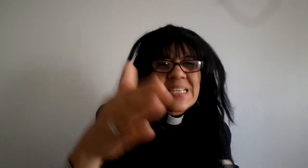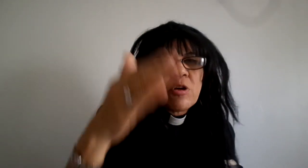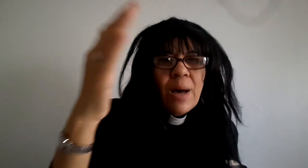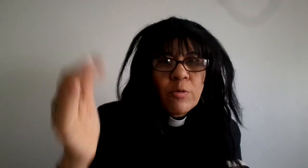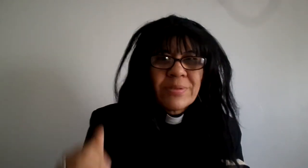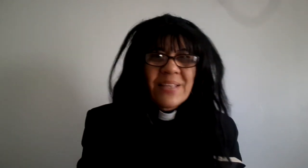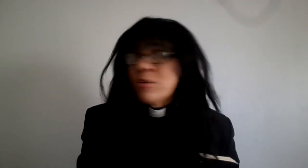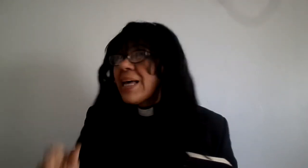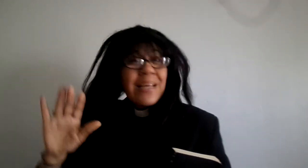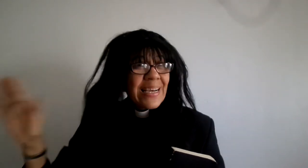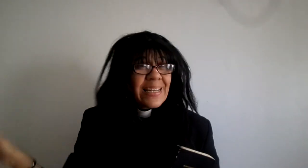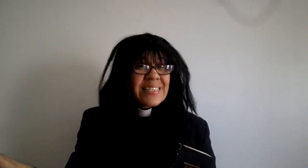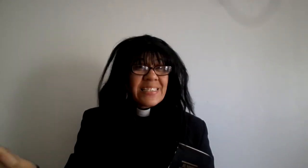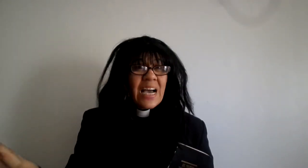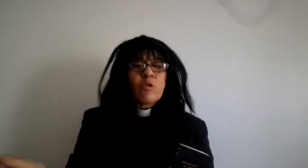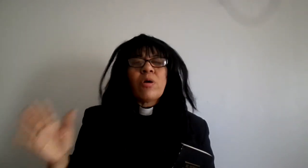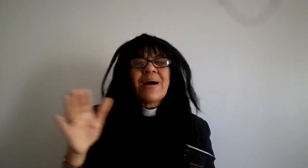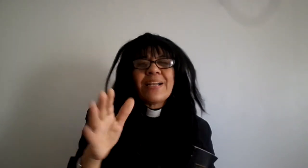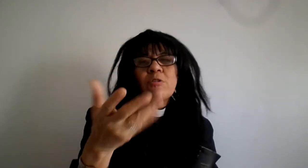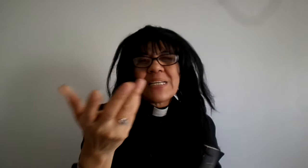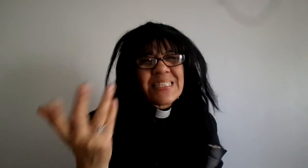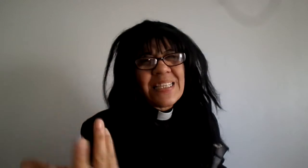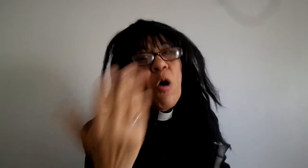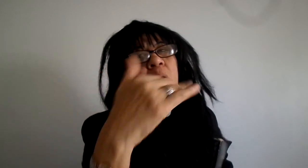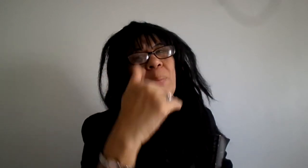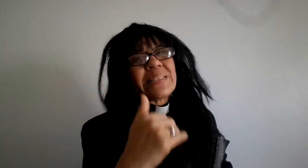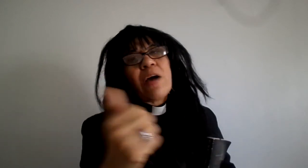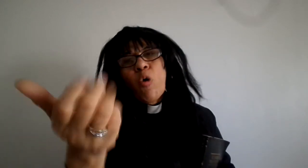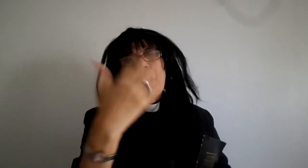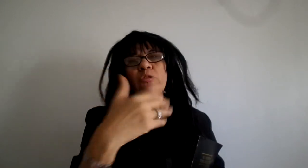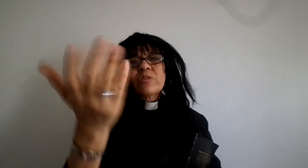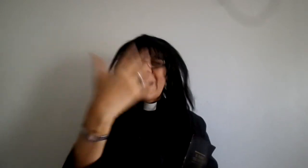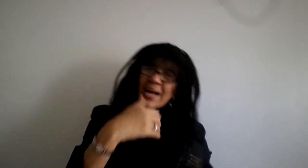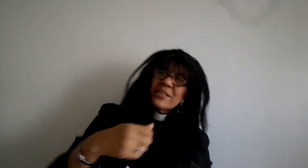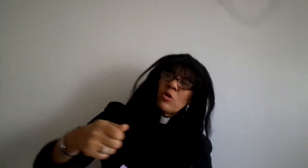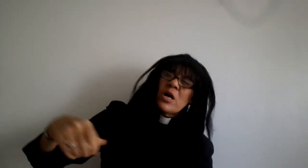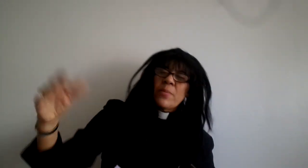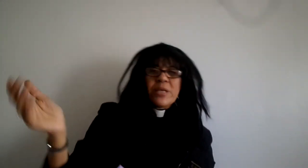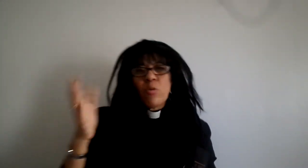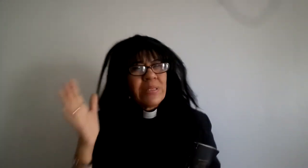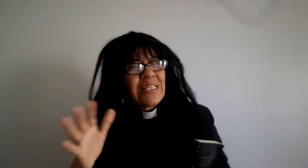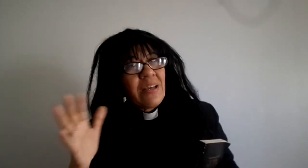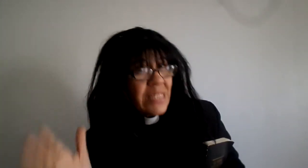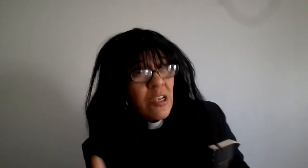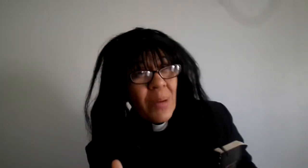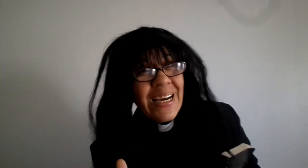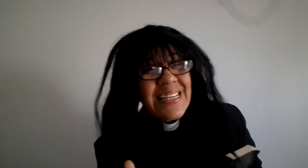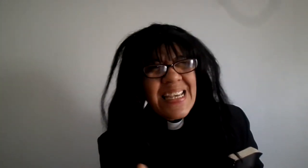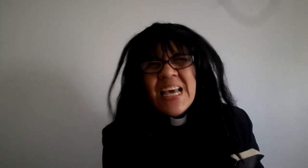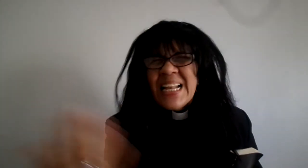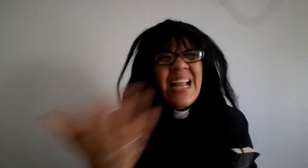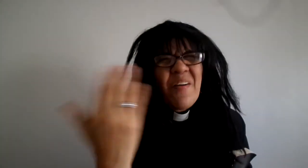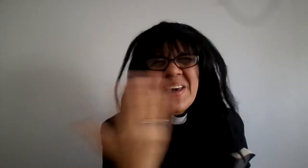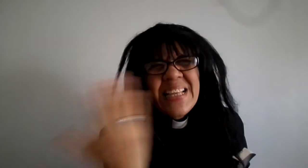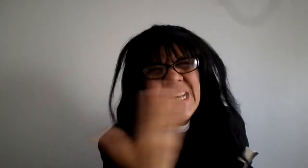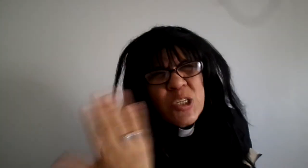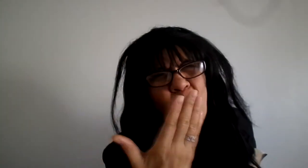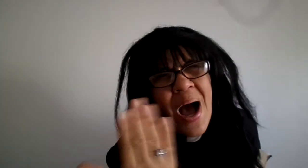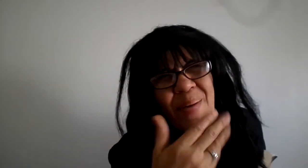haciendo la voluntad de Dios. Nadie la quiere hacer ya. Los evangélicos están sentados para atrás comiendo, tragando, viendo buena televisión. ¿Verdad que sí? La vida suave,